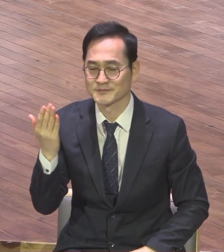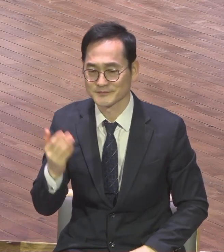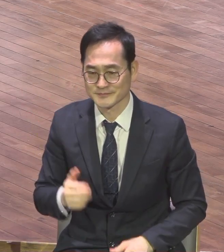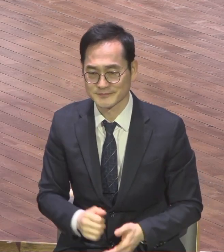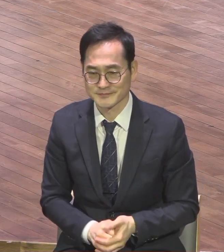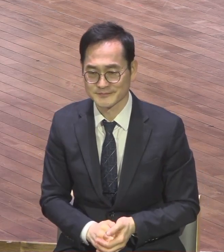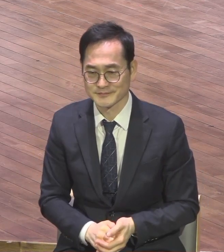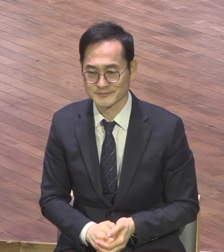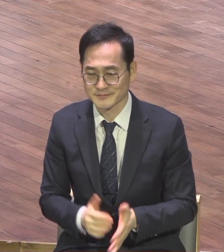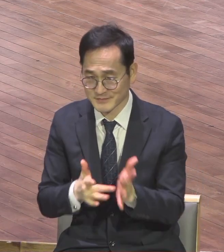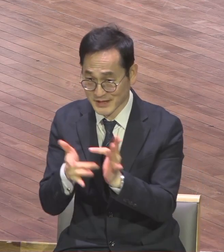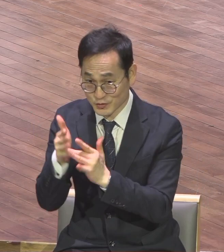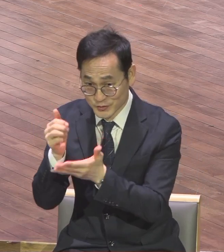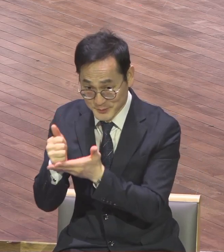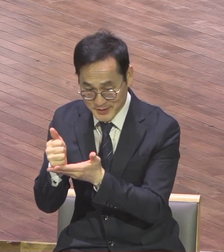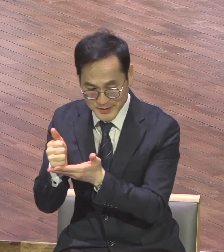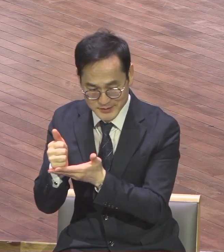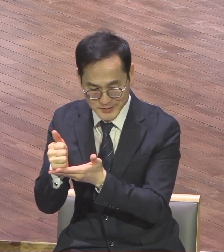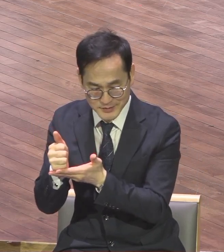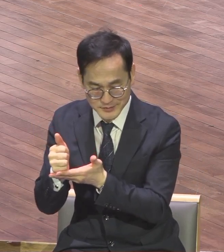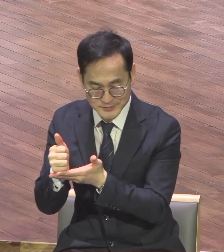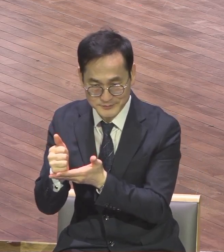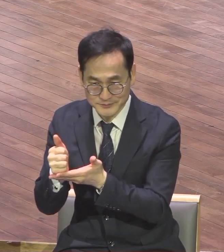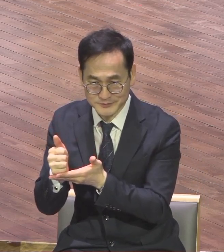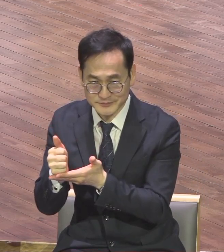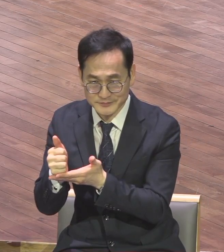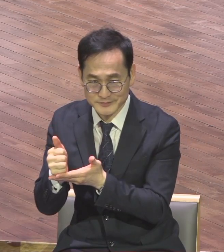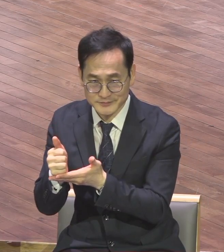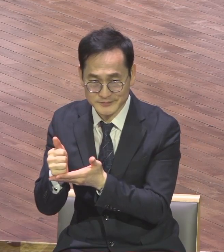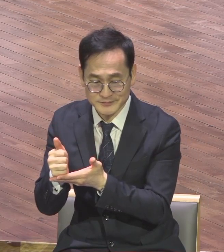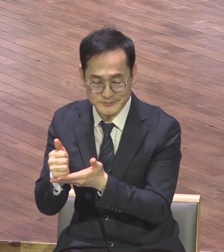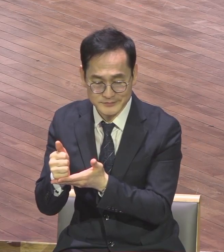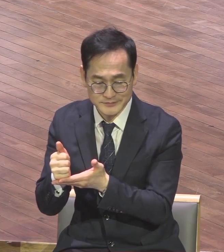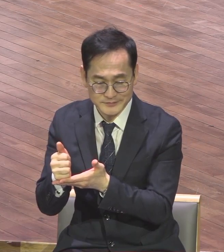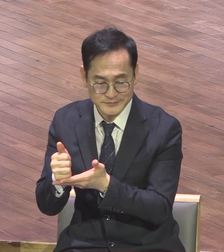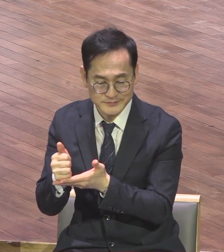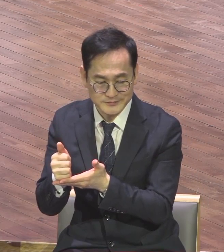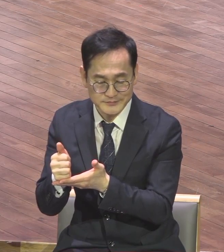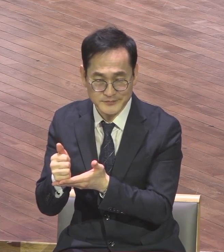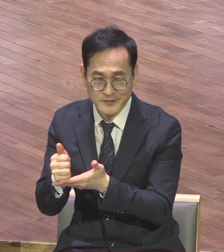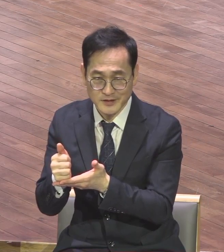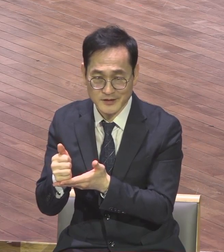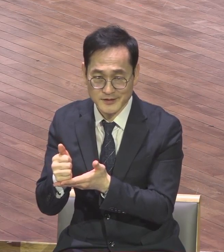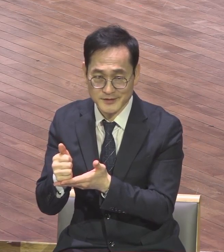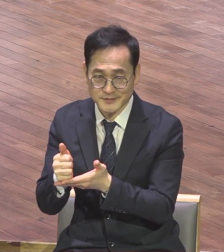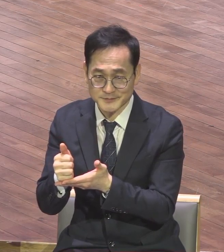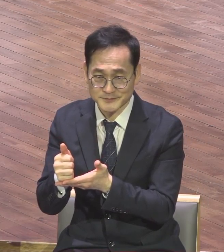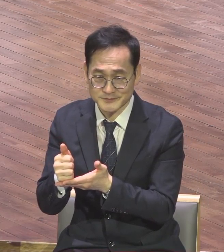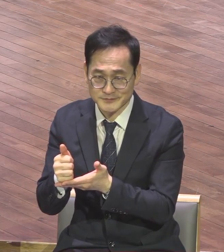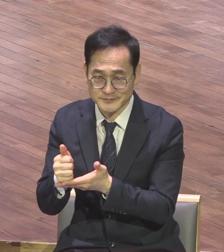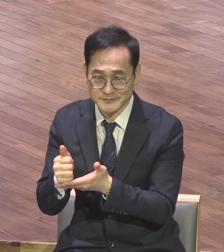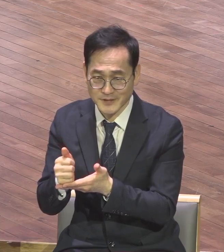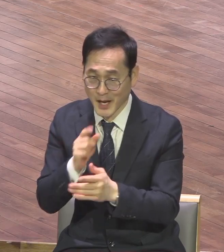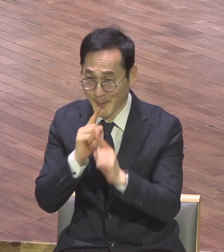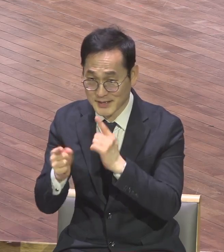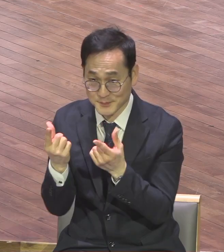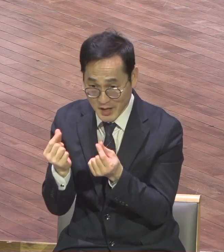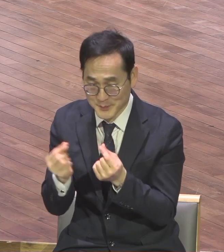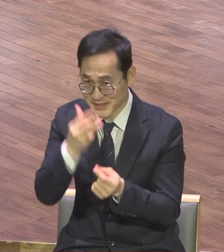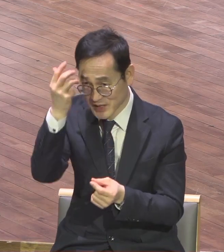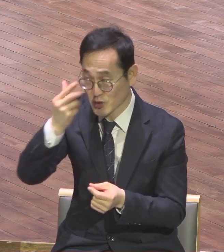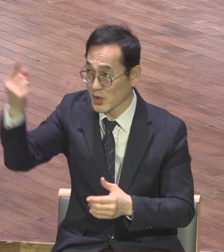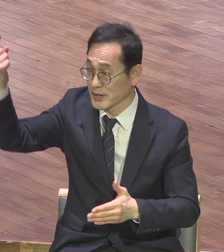예수님께서 사도행전 1장 8절에 주신 말씀이 이 실현 불가능한 이 막연한 몽상이 아니라 성령이 임함으로